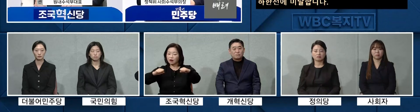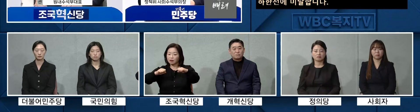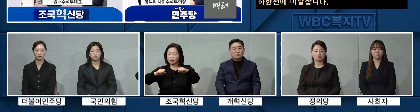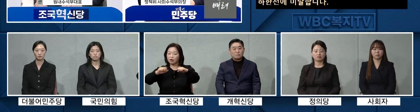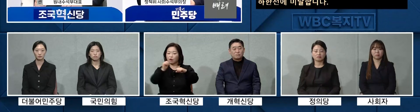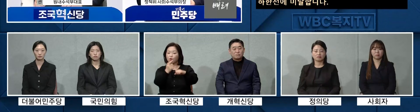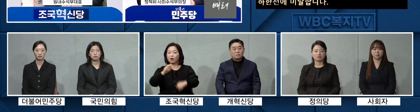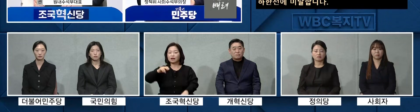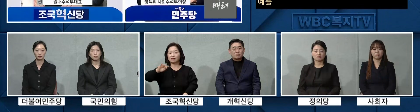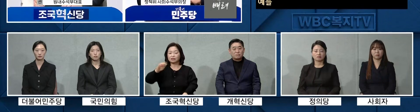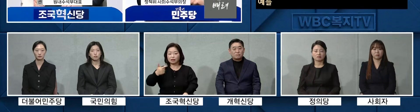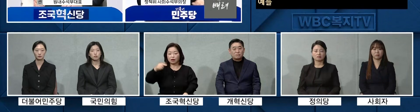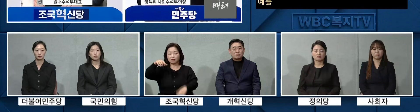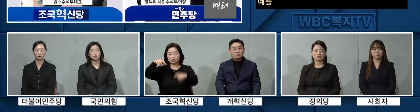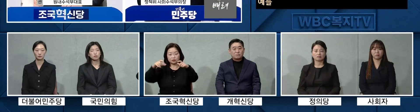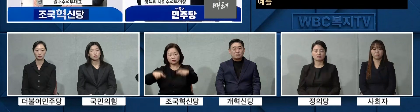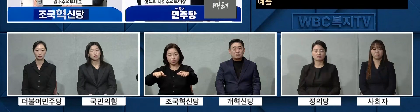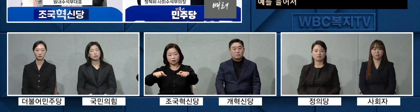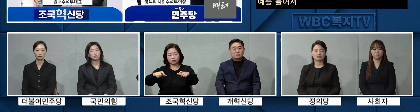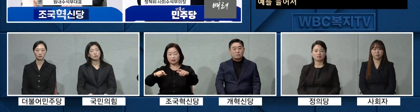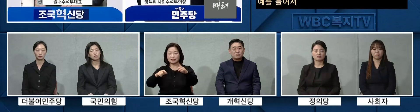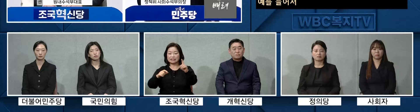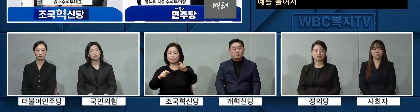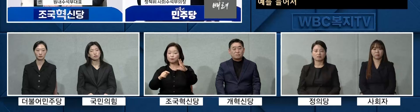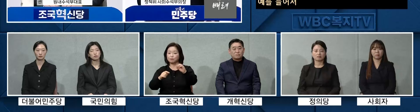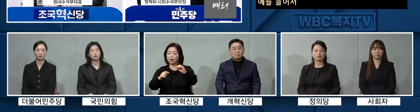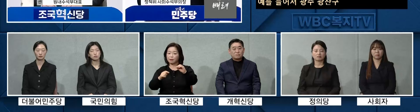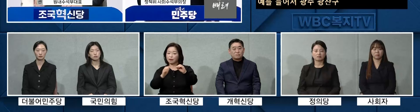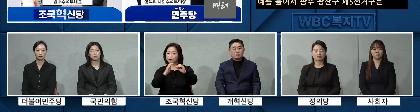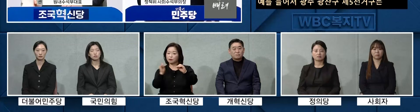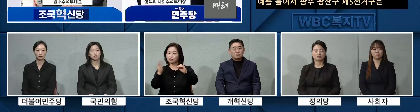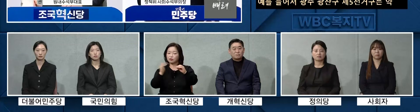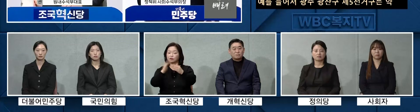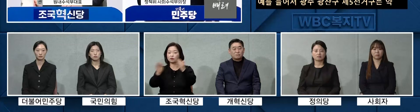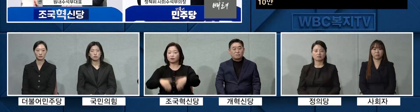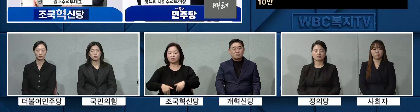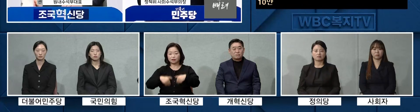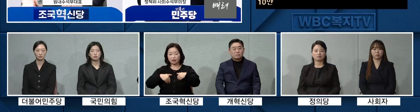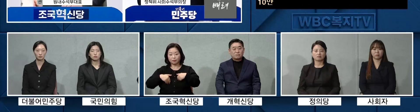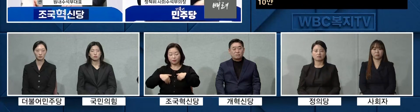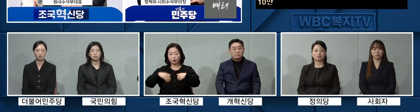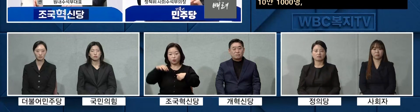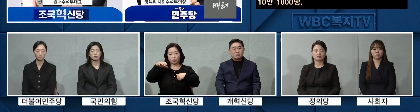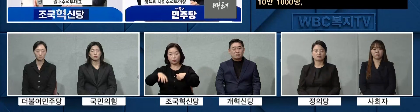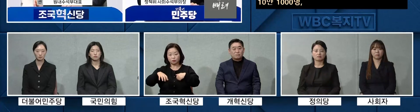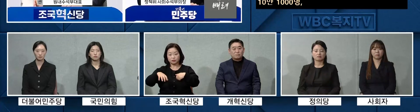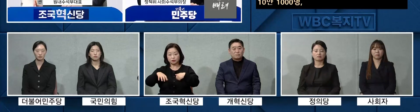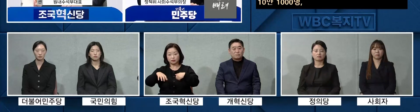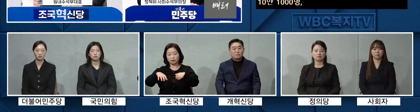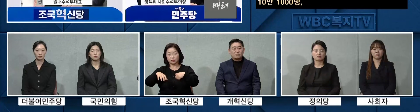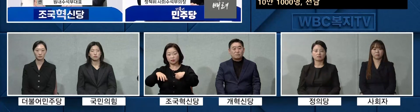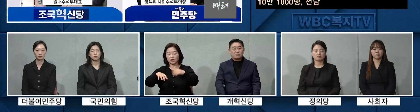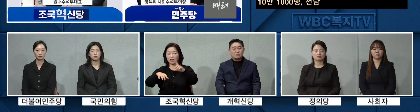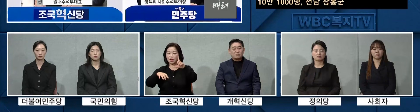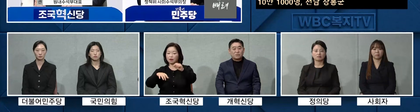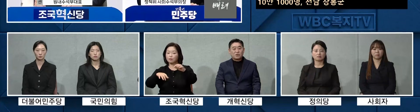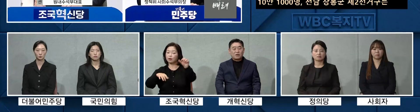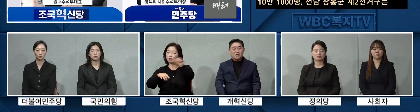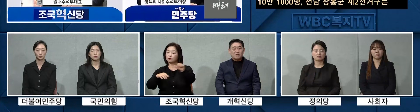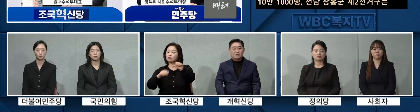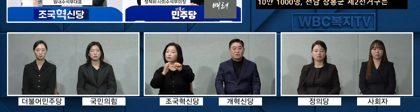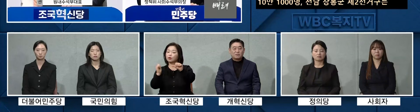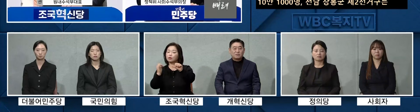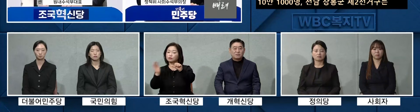광산구 제5선거구는 약 10만 1천 명, 전남 장흥군 제2선거구는 약 1만 5천